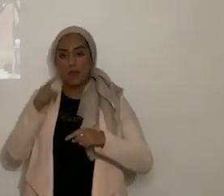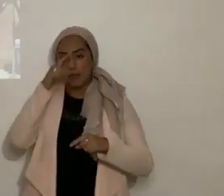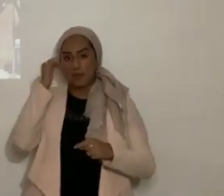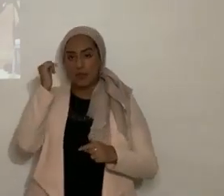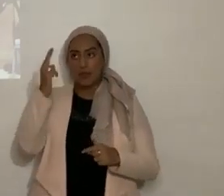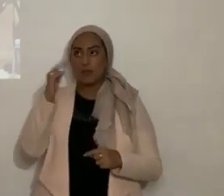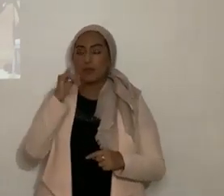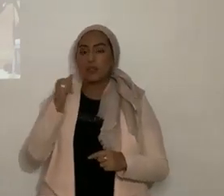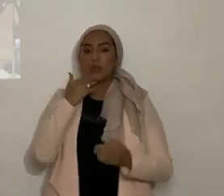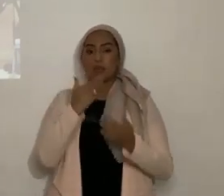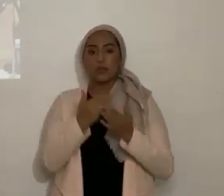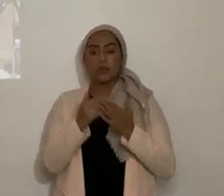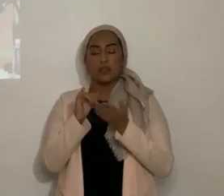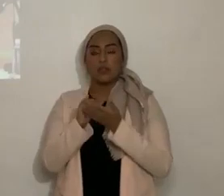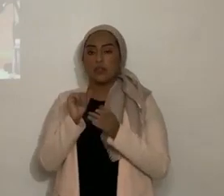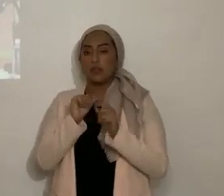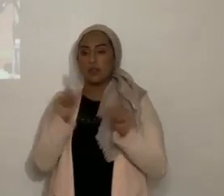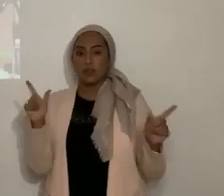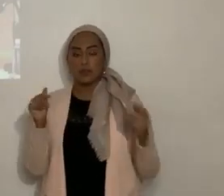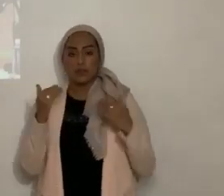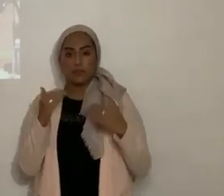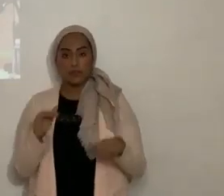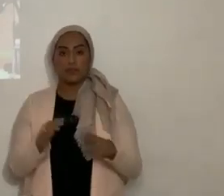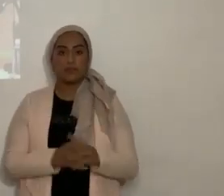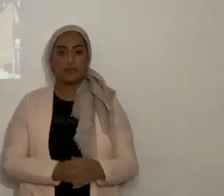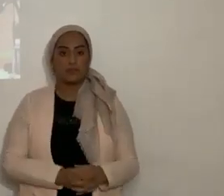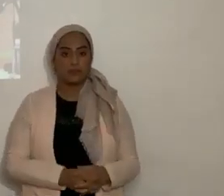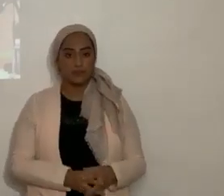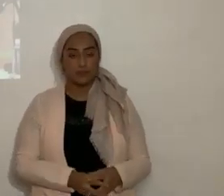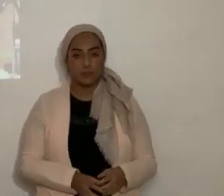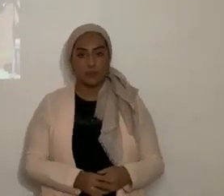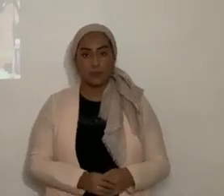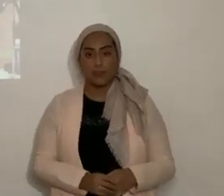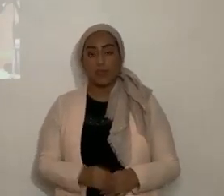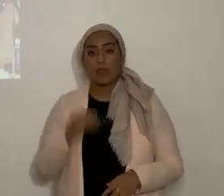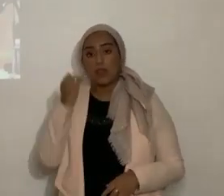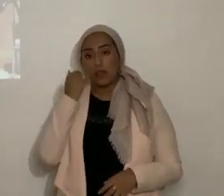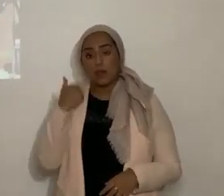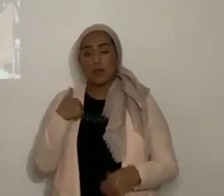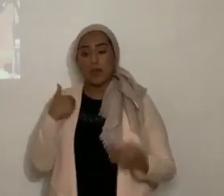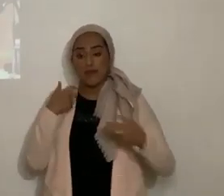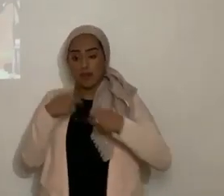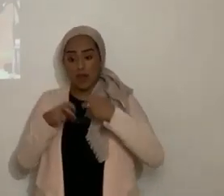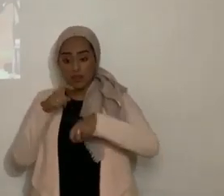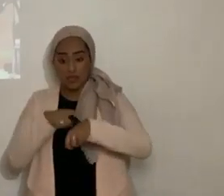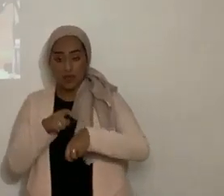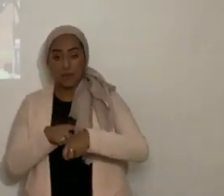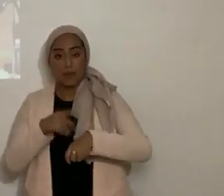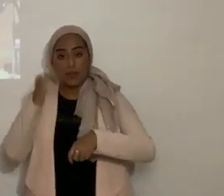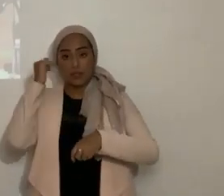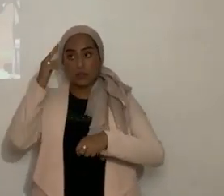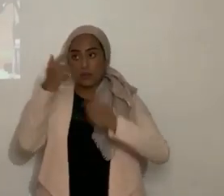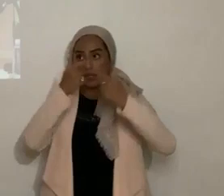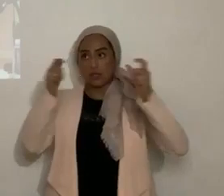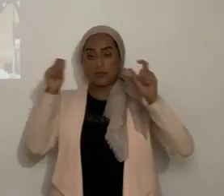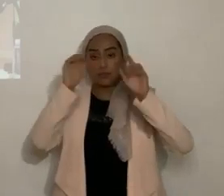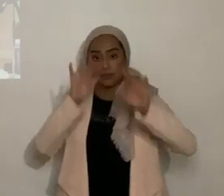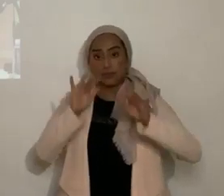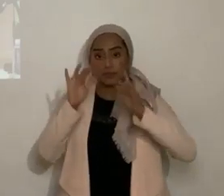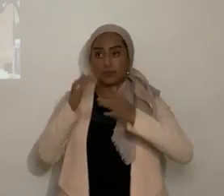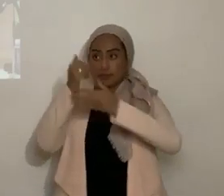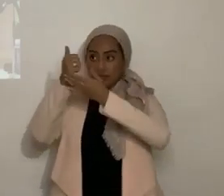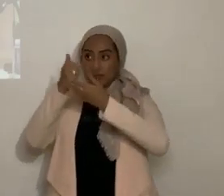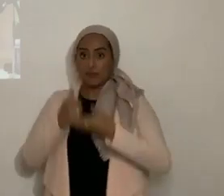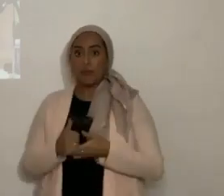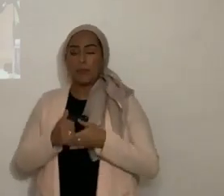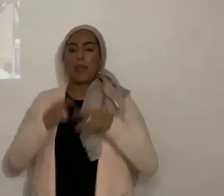bueno. Nada más. Tampoco caigamos en eso. Si estamos pasando una tribulación y Yahweh por su inmensa compasión nos